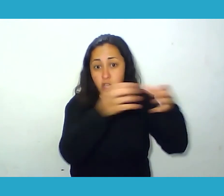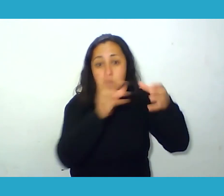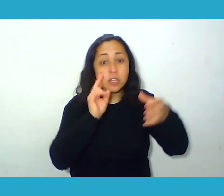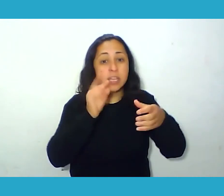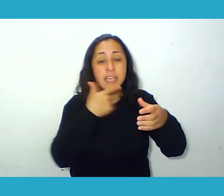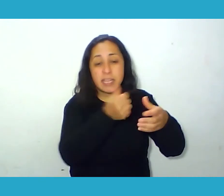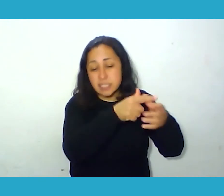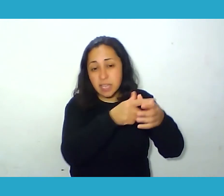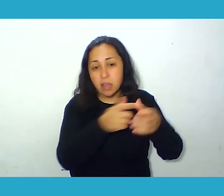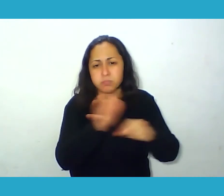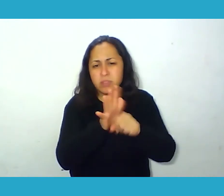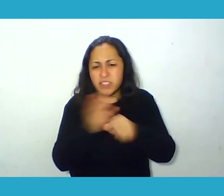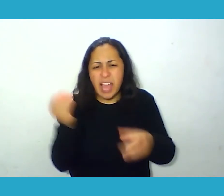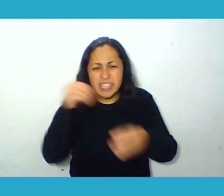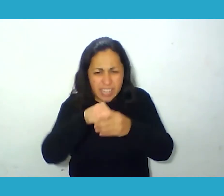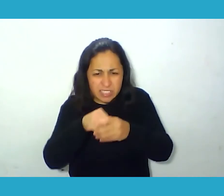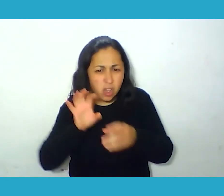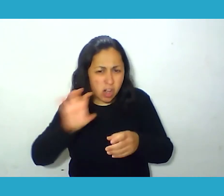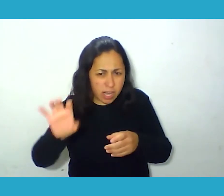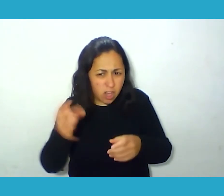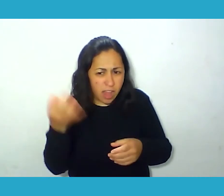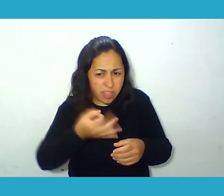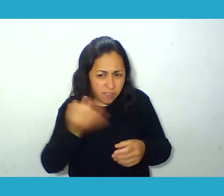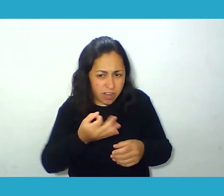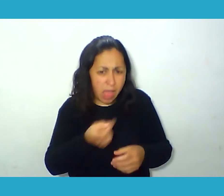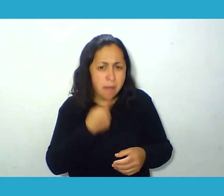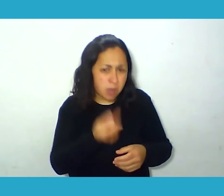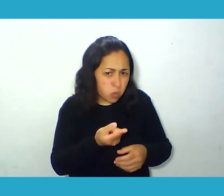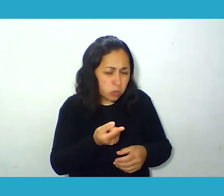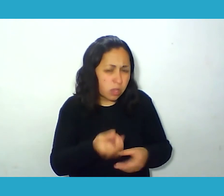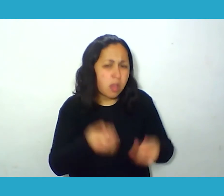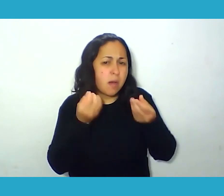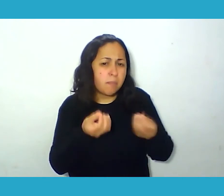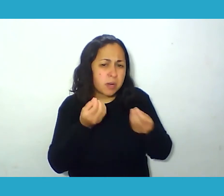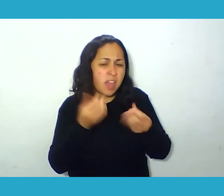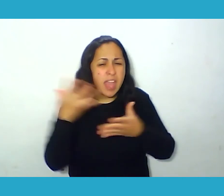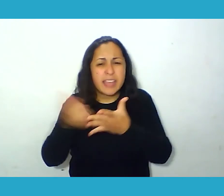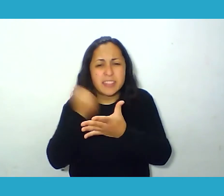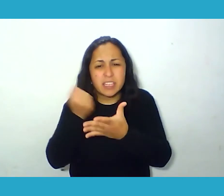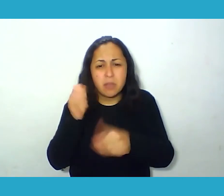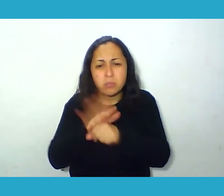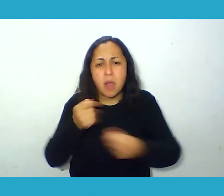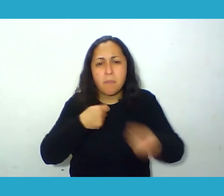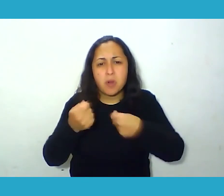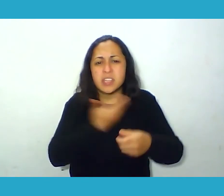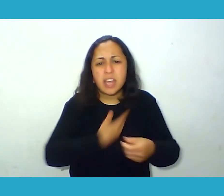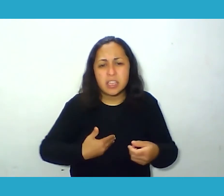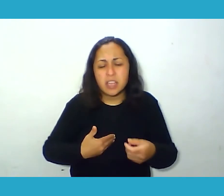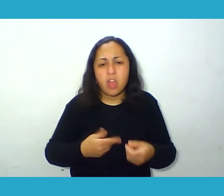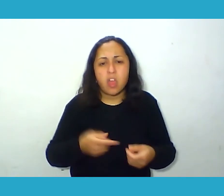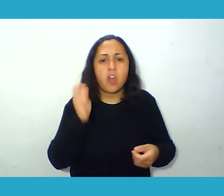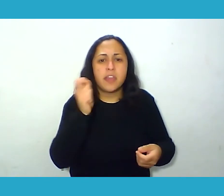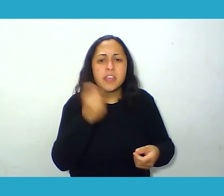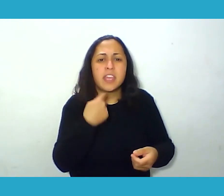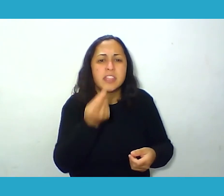Los proyectos apuntan a una integración regional, se pregunta también por qué el extractivismo es política de Estado y a costa